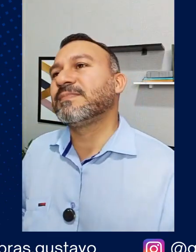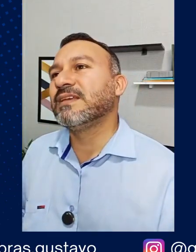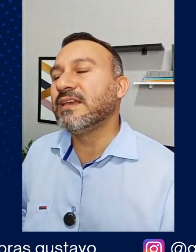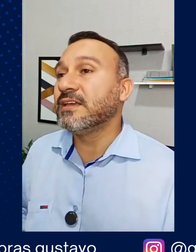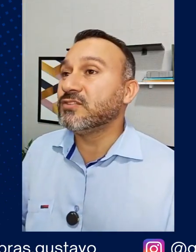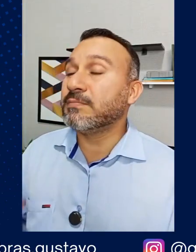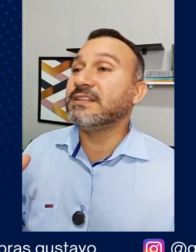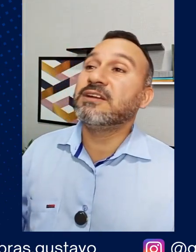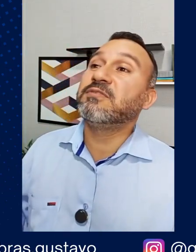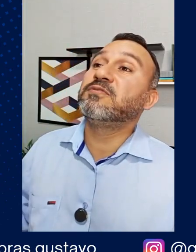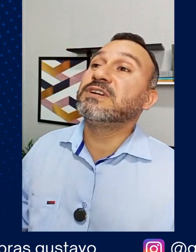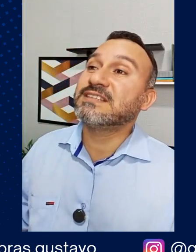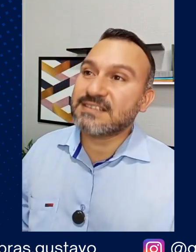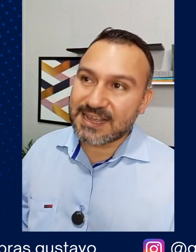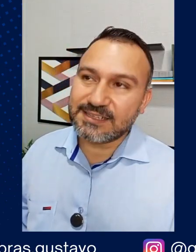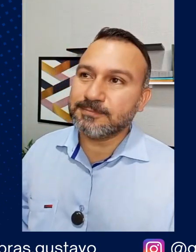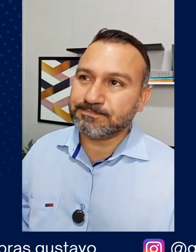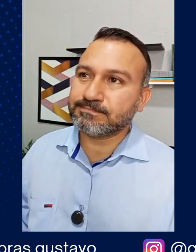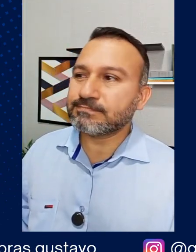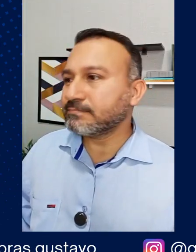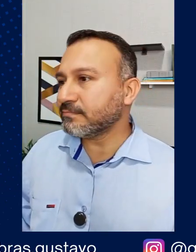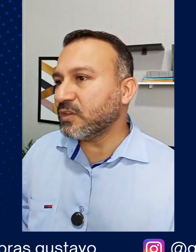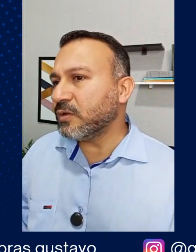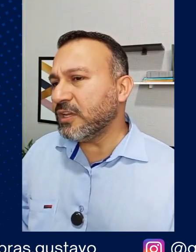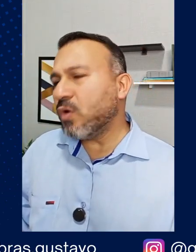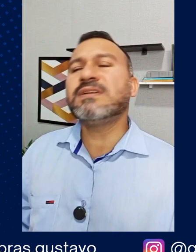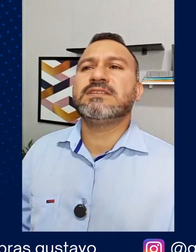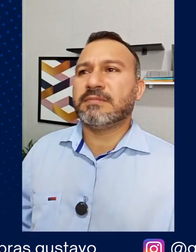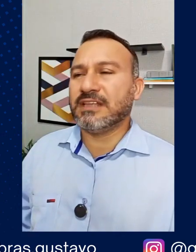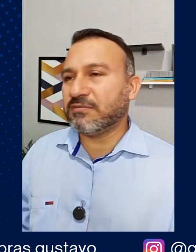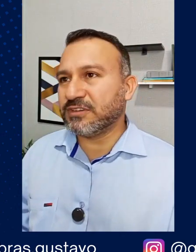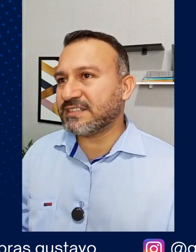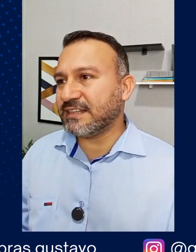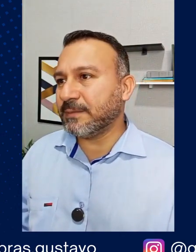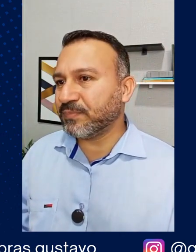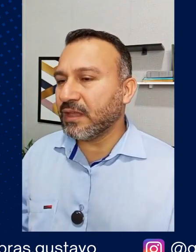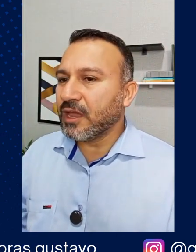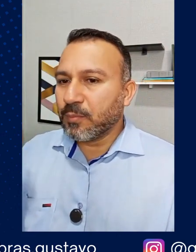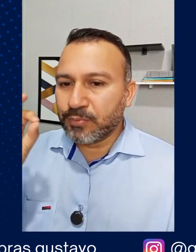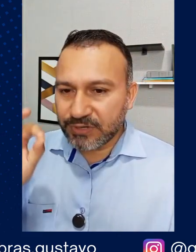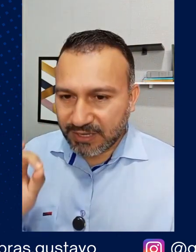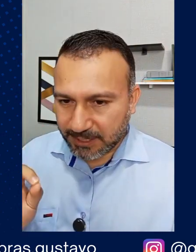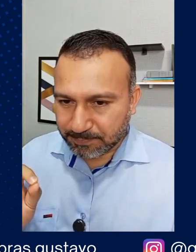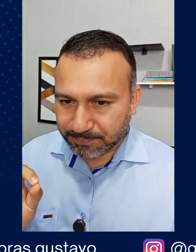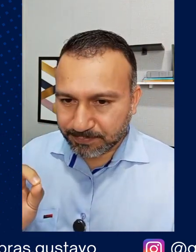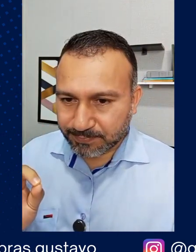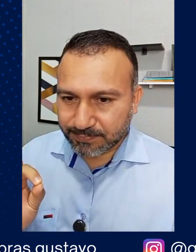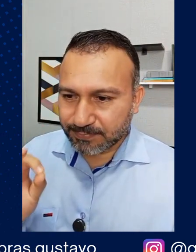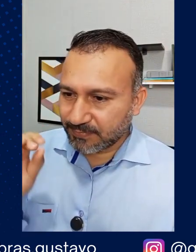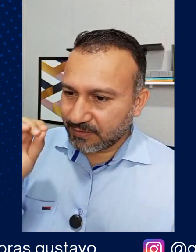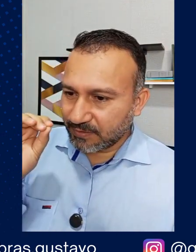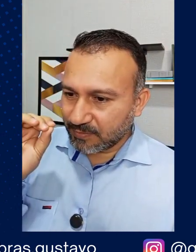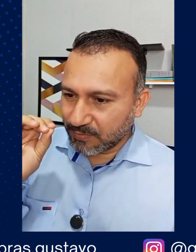aqui, de uma maneira forçada. E como assim uma maneira forçada? Porque